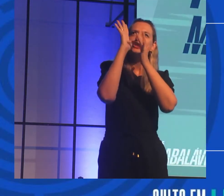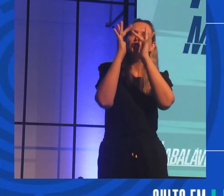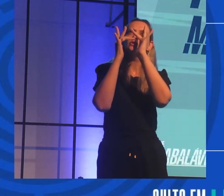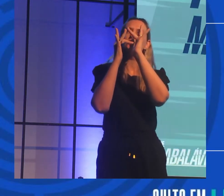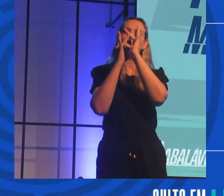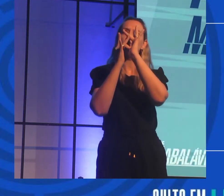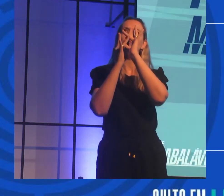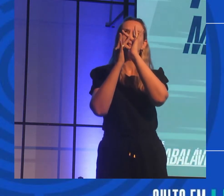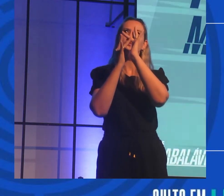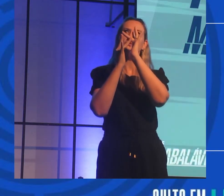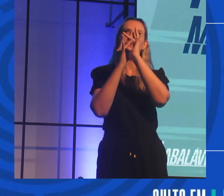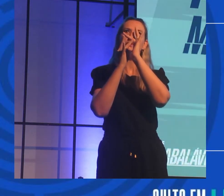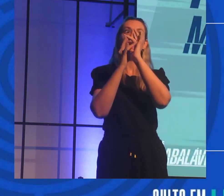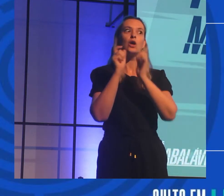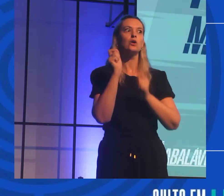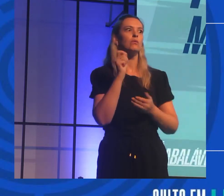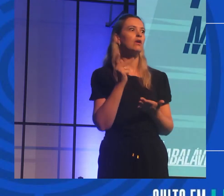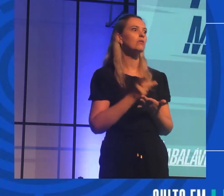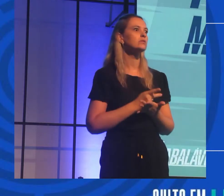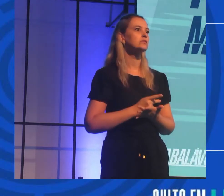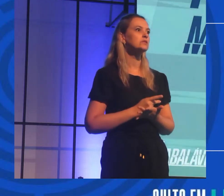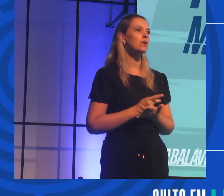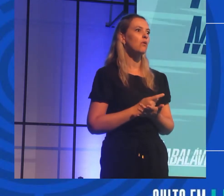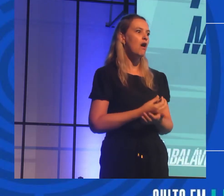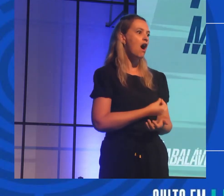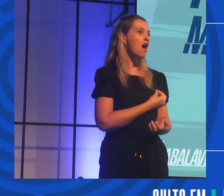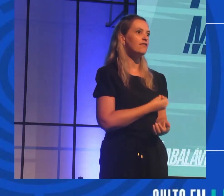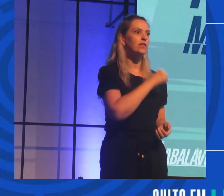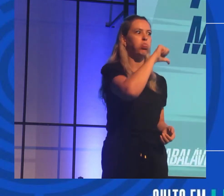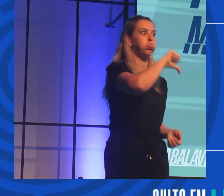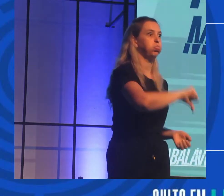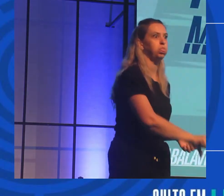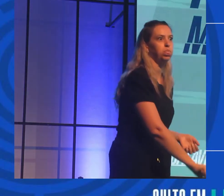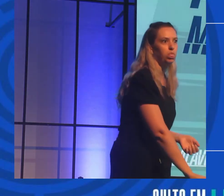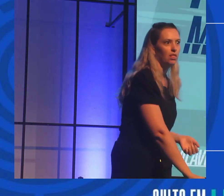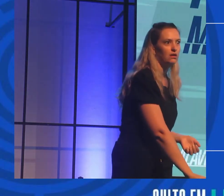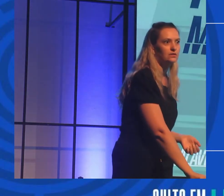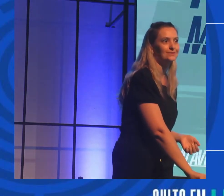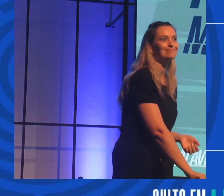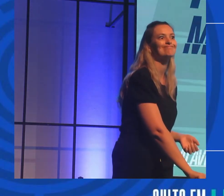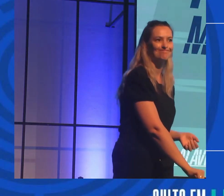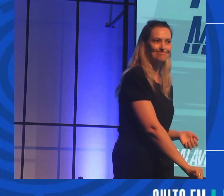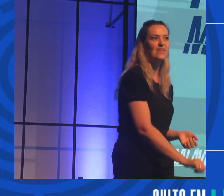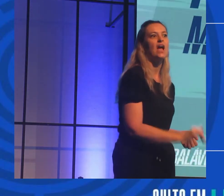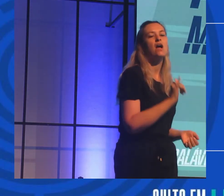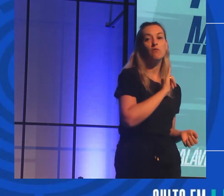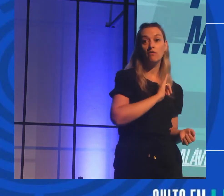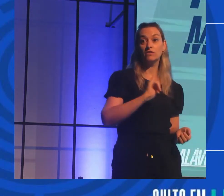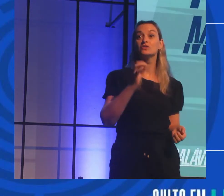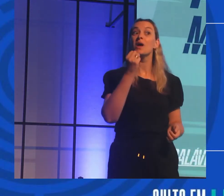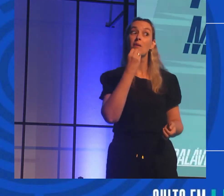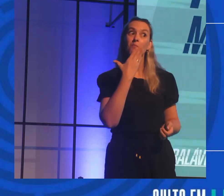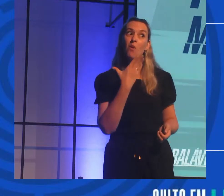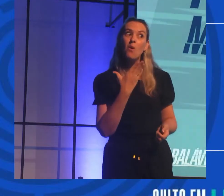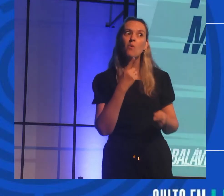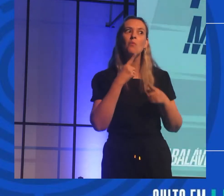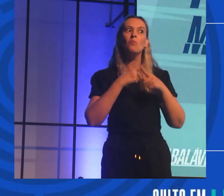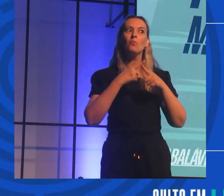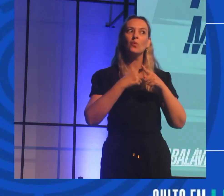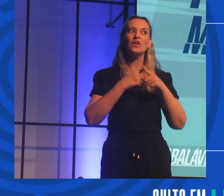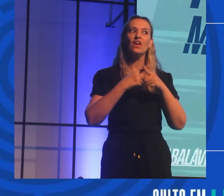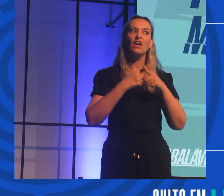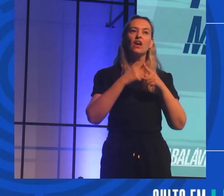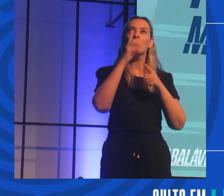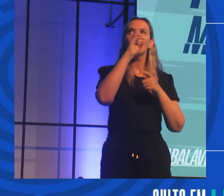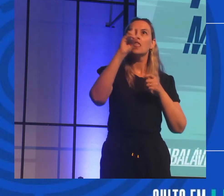disse, pastor, a coisa piorou. Que bom! Sinal que você está caminhando do jeito que você deveria caminhar com Deus.